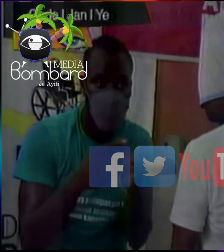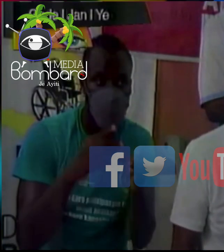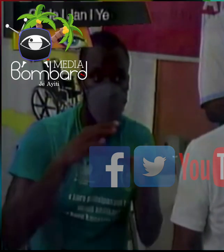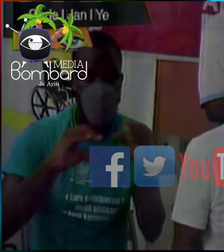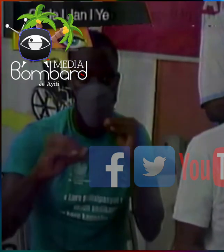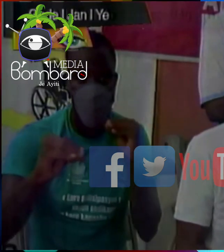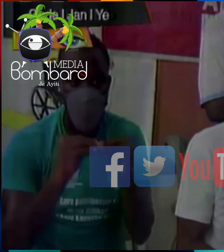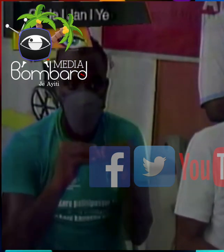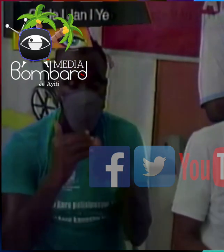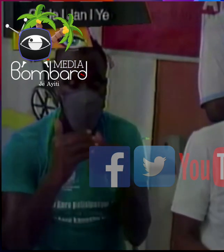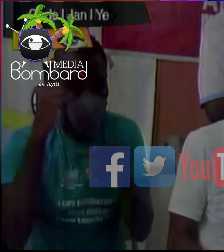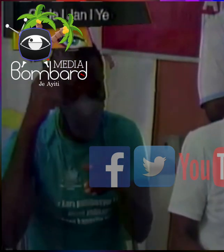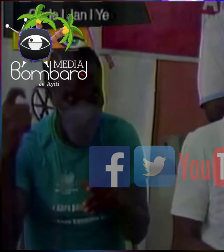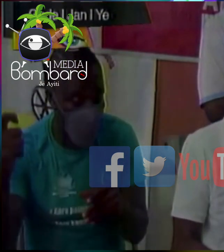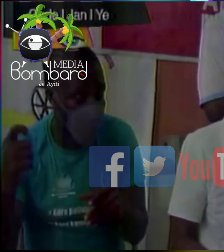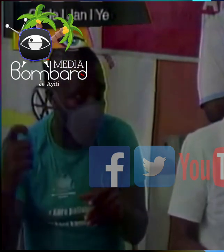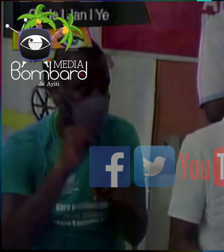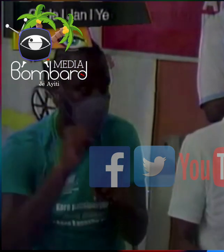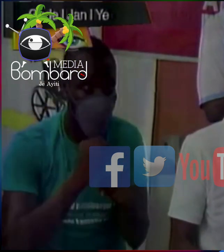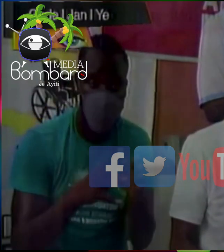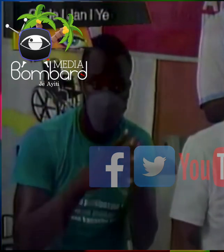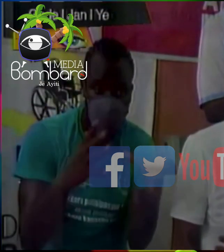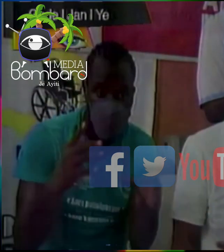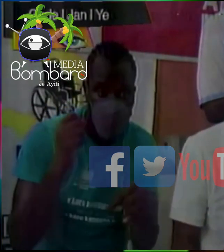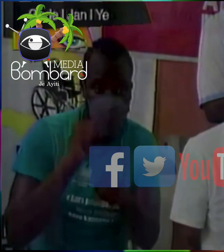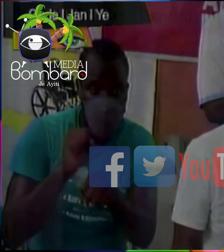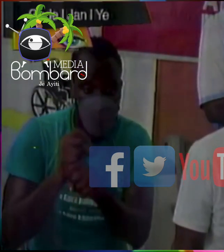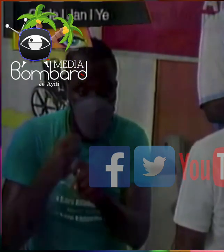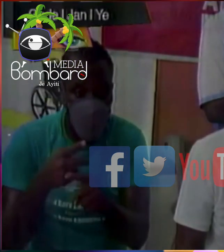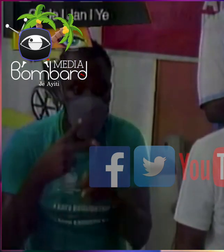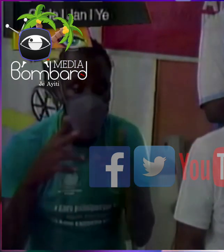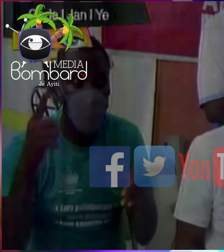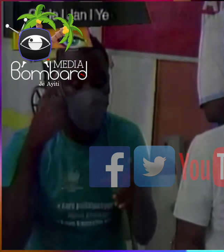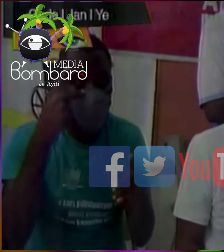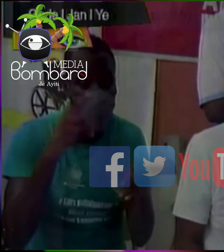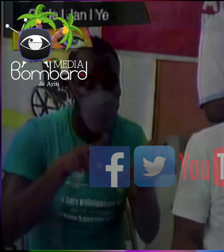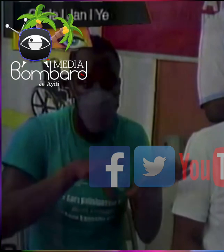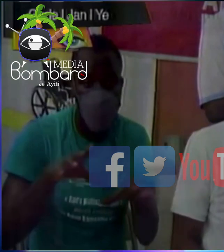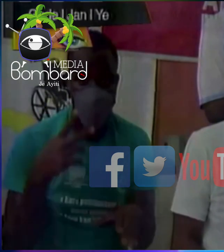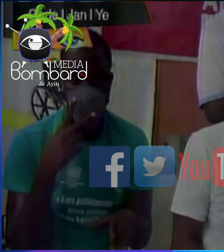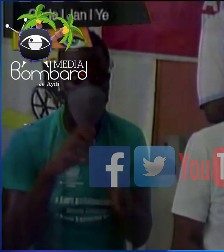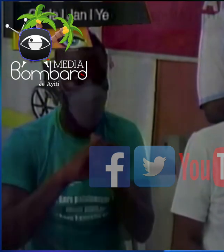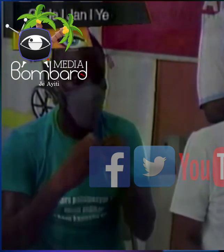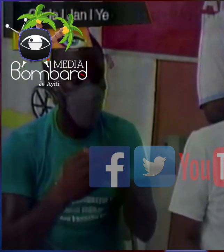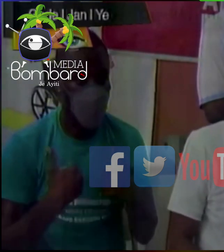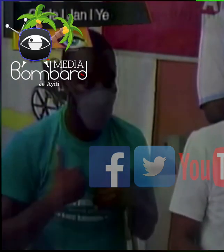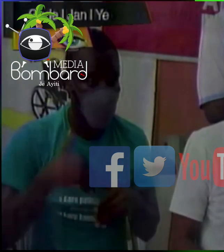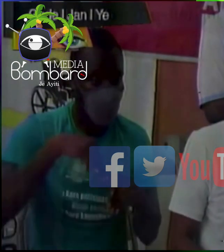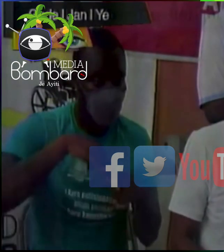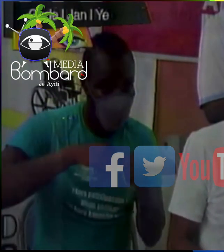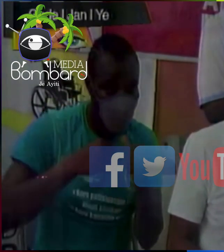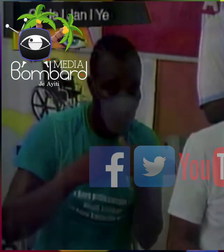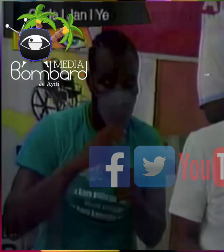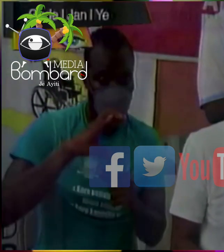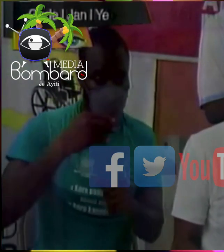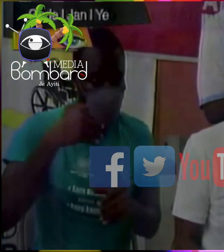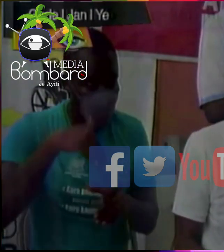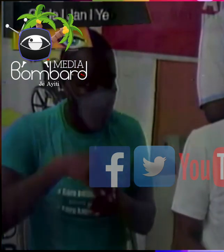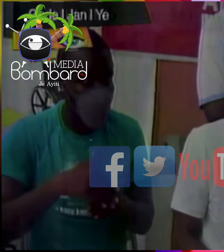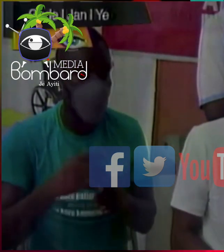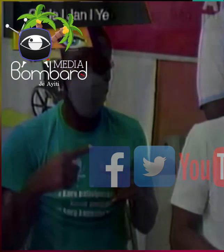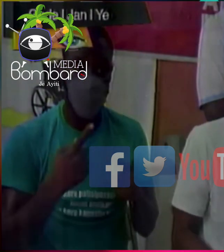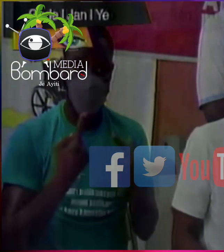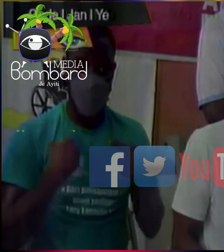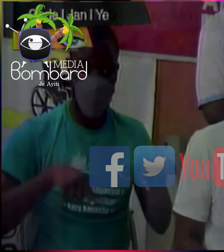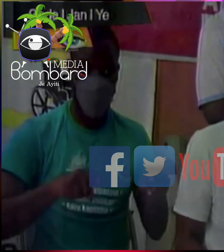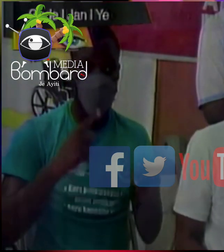vie, je ne crois pas que Jean Moussa vu là, il a vu tant que des êtres humains. En termes de droit à la dignité humaine, que